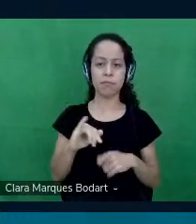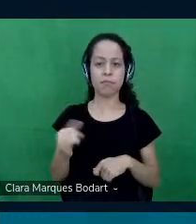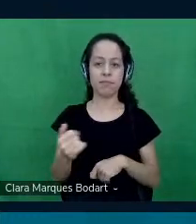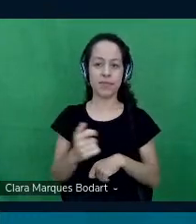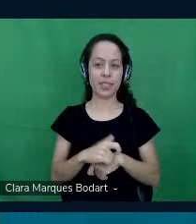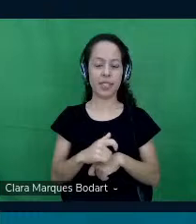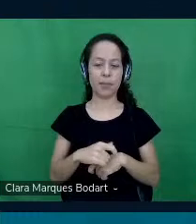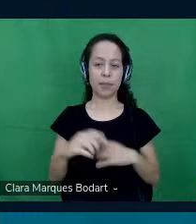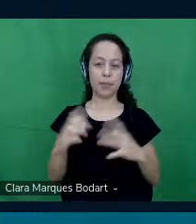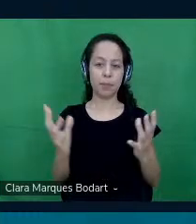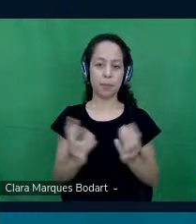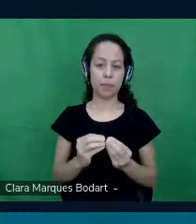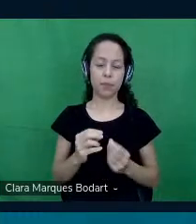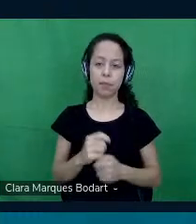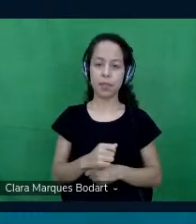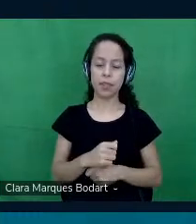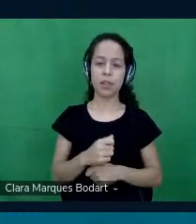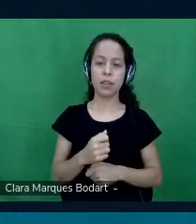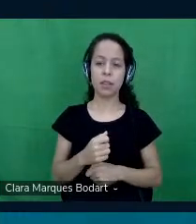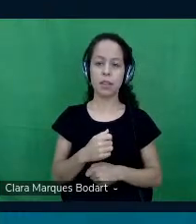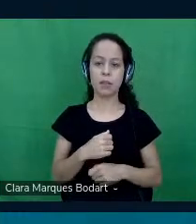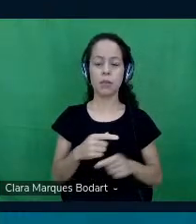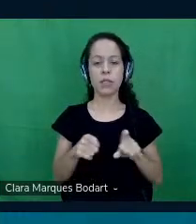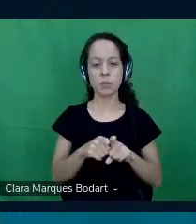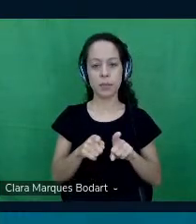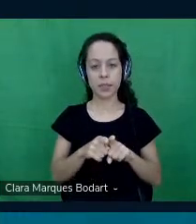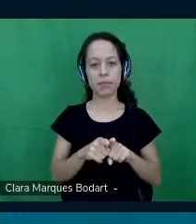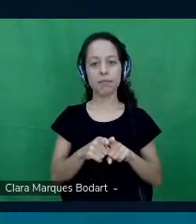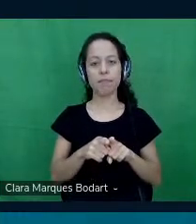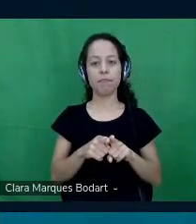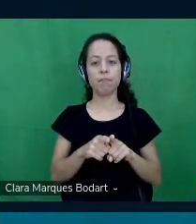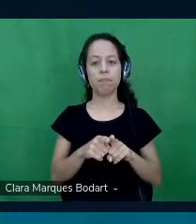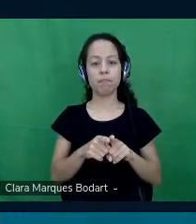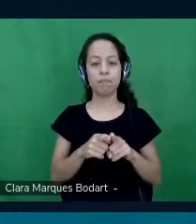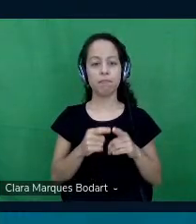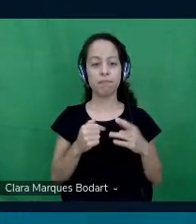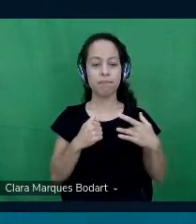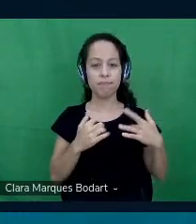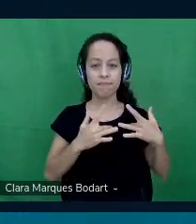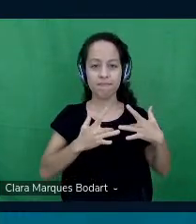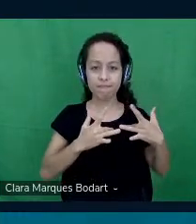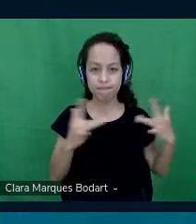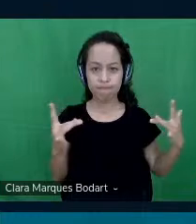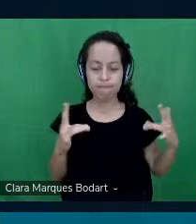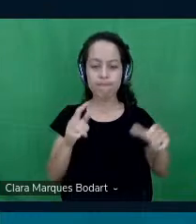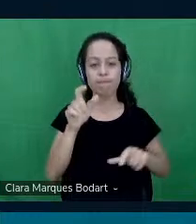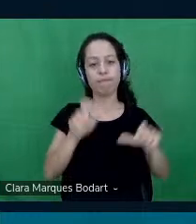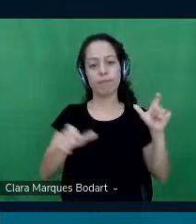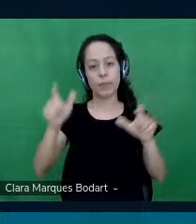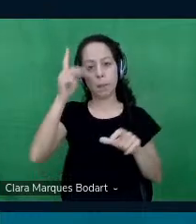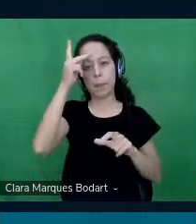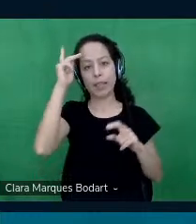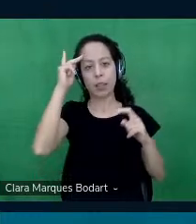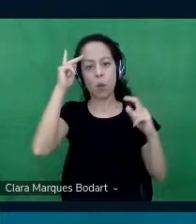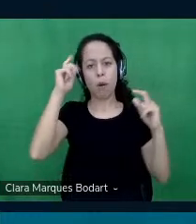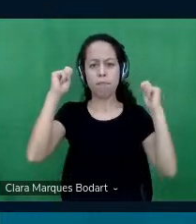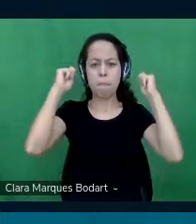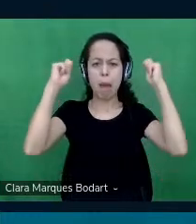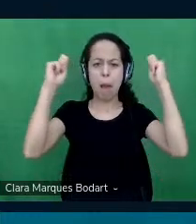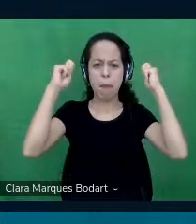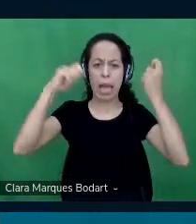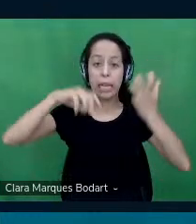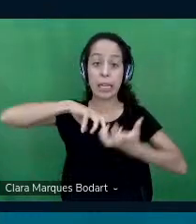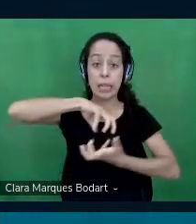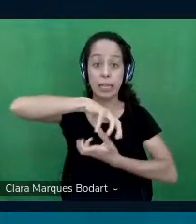história. Eu manifestei minha solidariedade às pessoas da rede federal que estão em greve nos institutos federais e